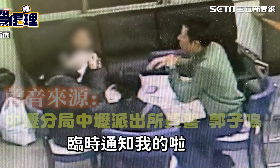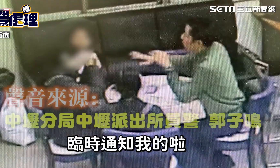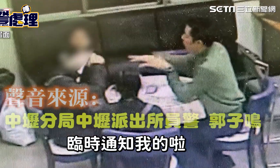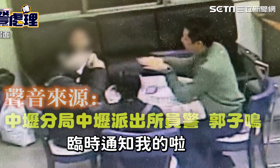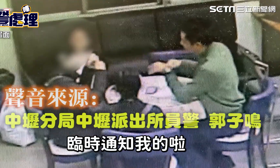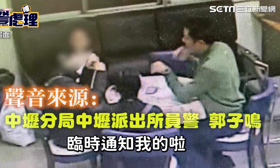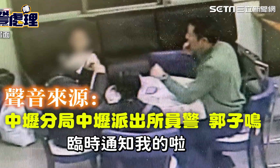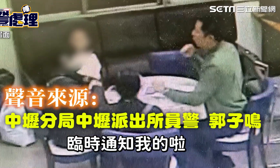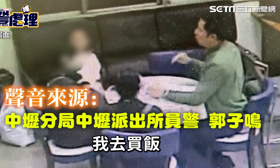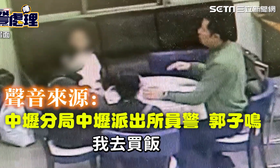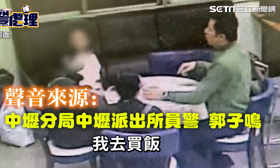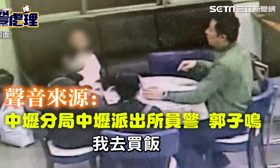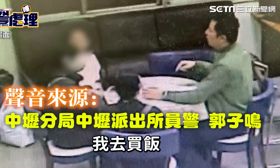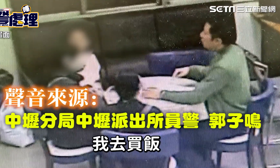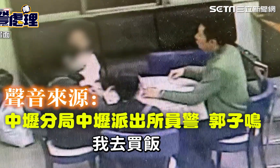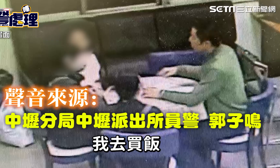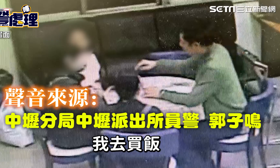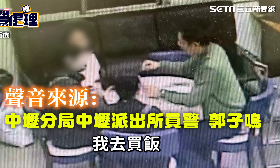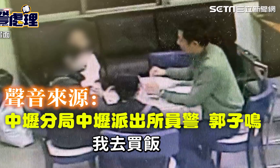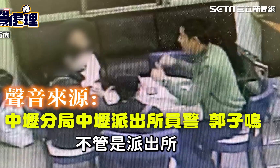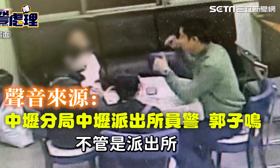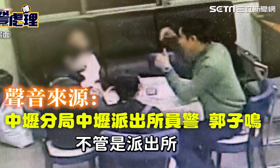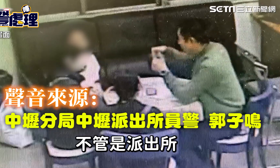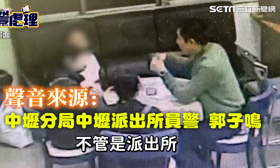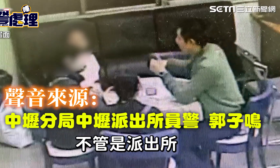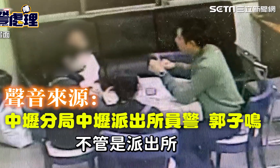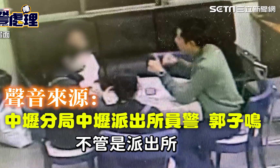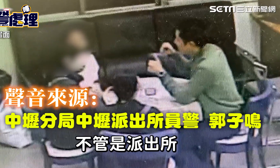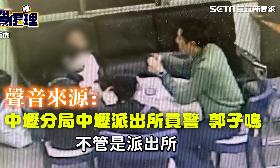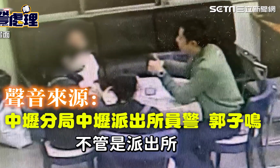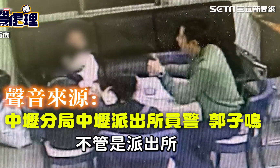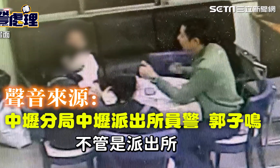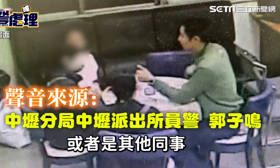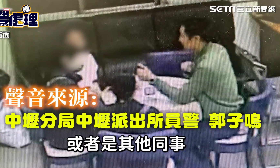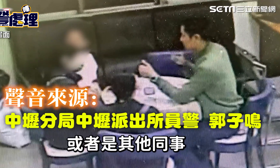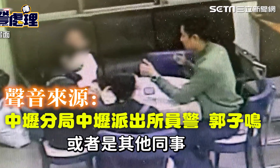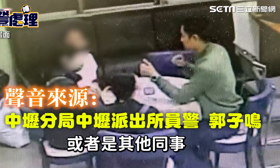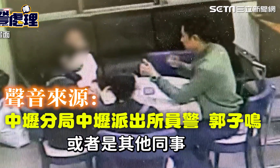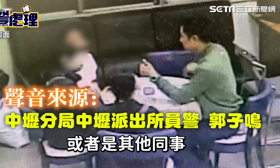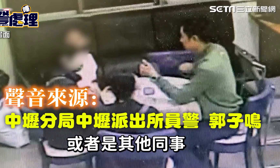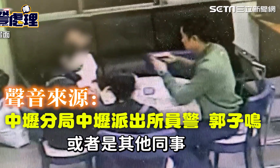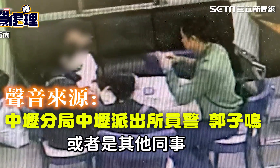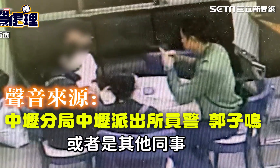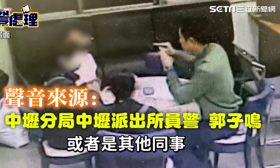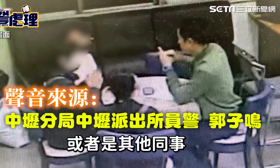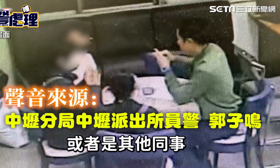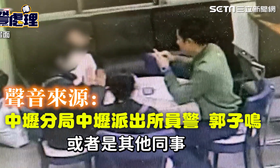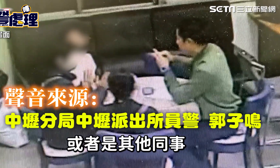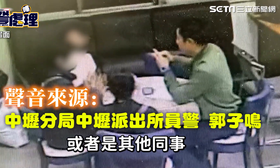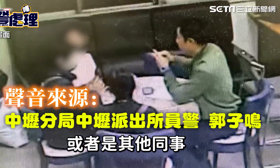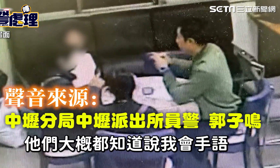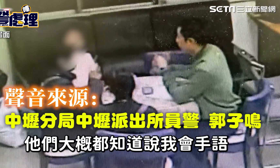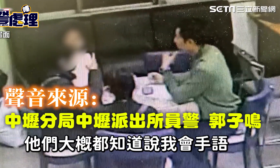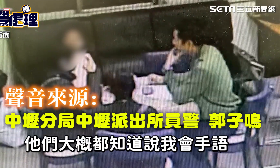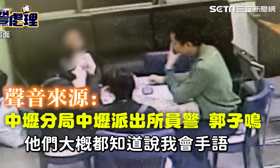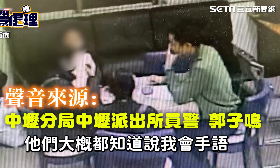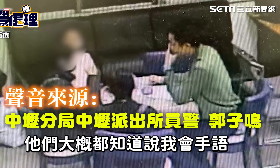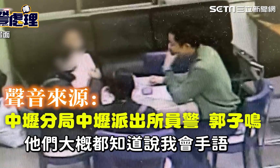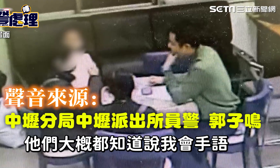是通知我的啦，我刚刚去买办，不管是派出所或是那个其他同事，他们大概都知道说我会